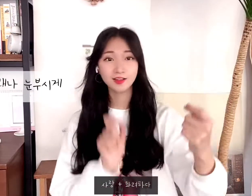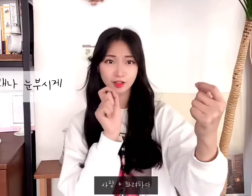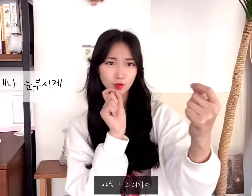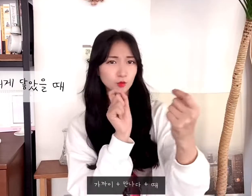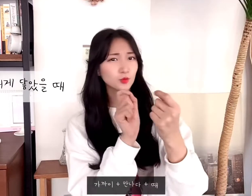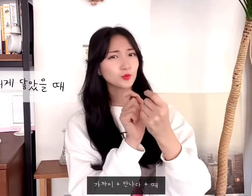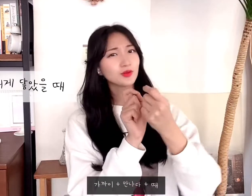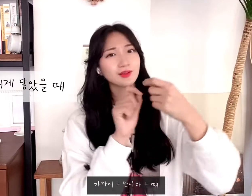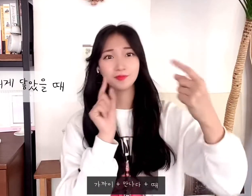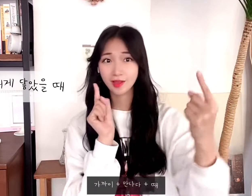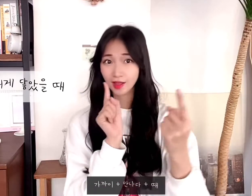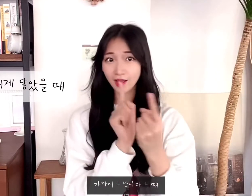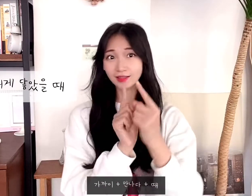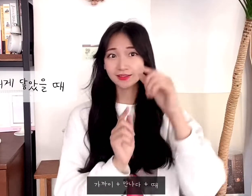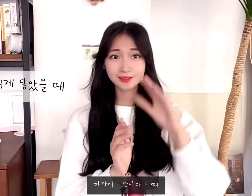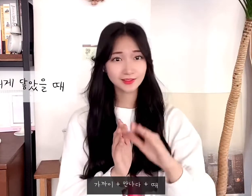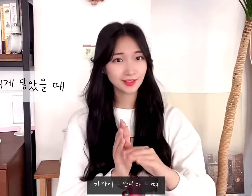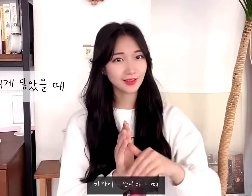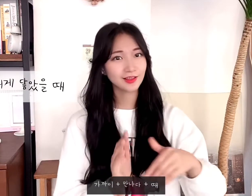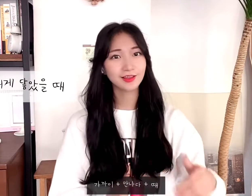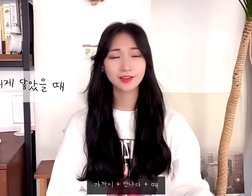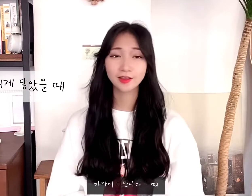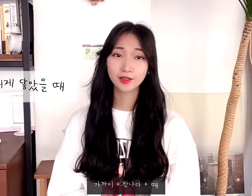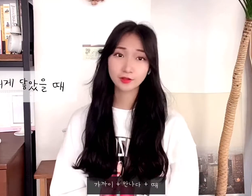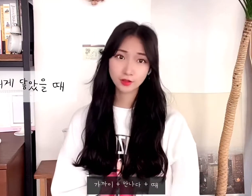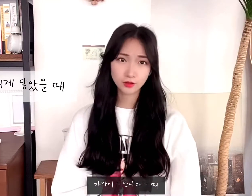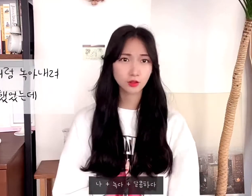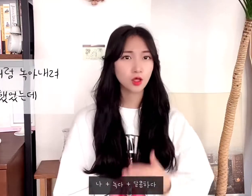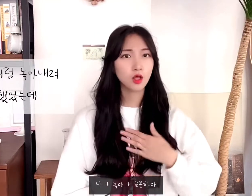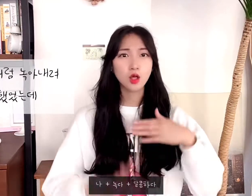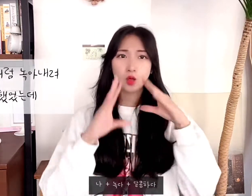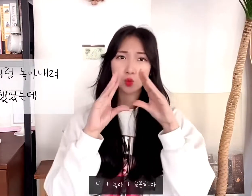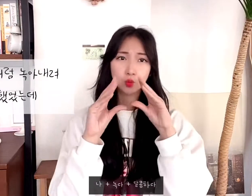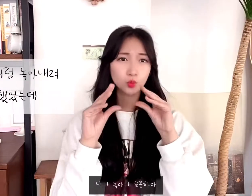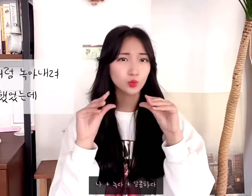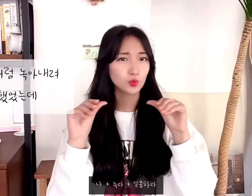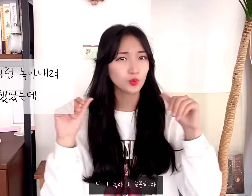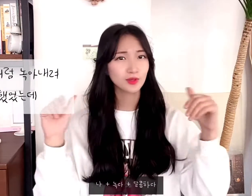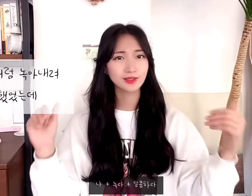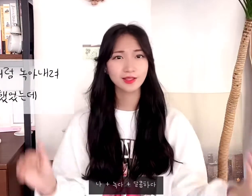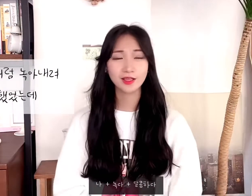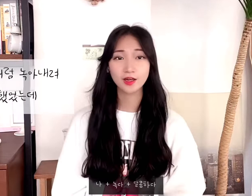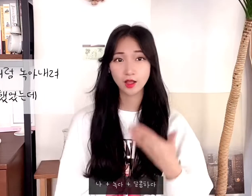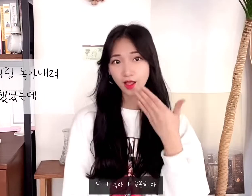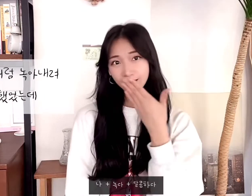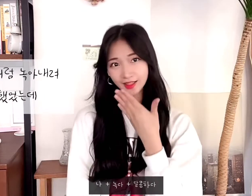날아와 내게 닿았을 때 넌 버터처럼 녹아내려